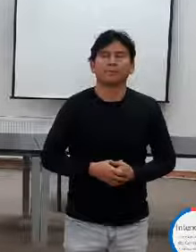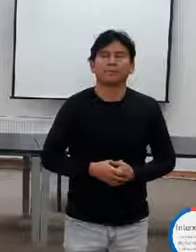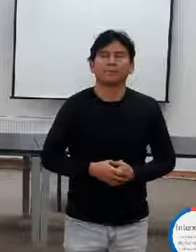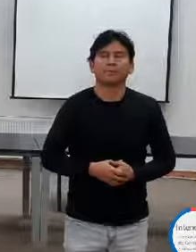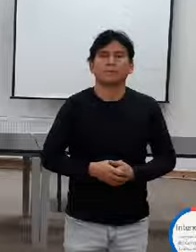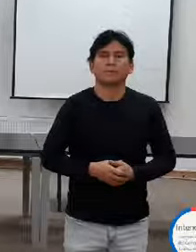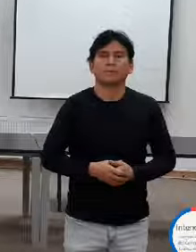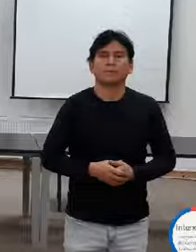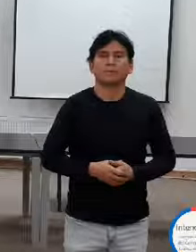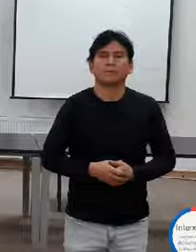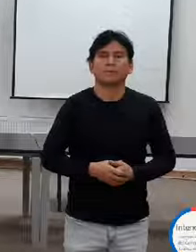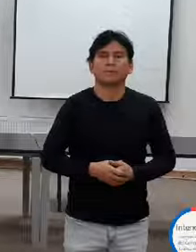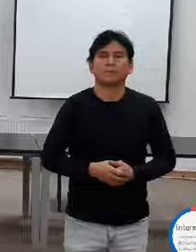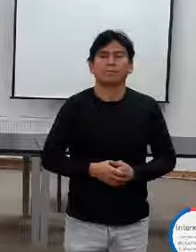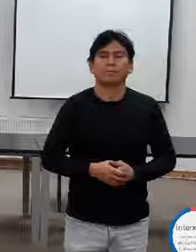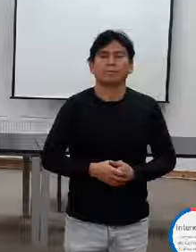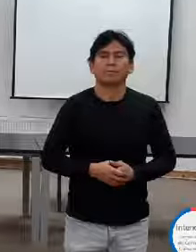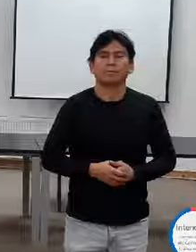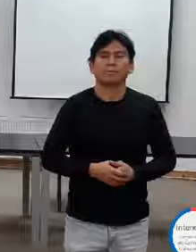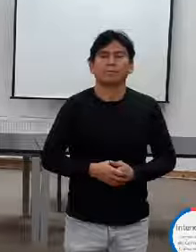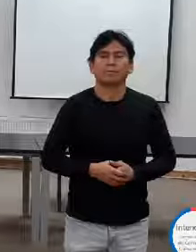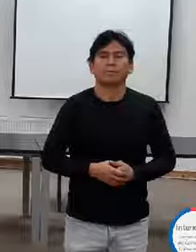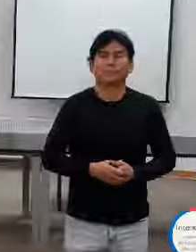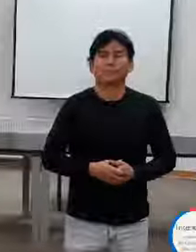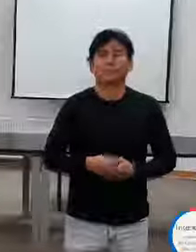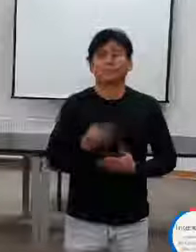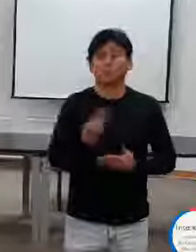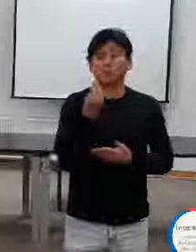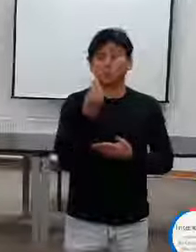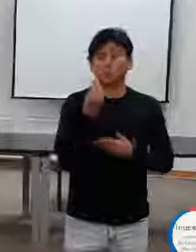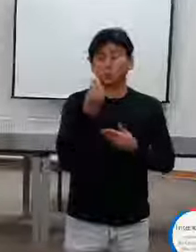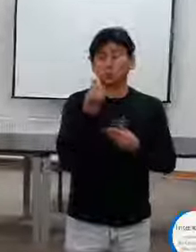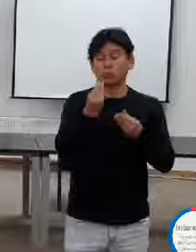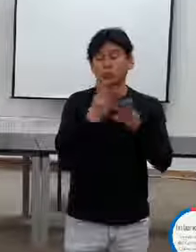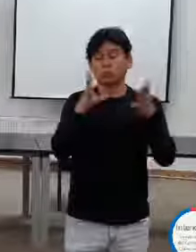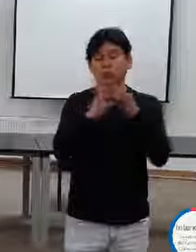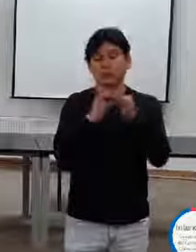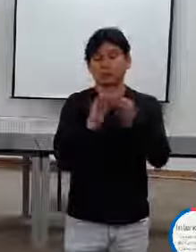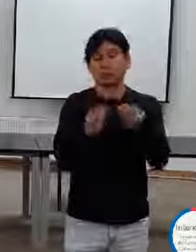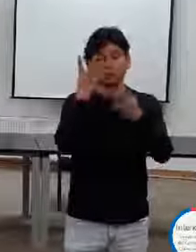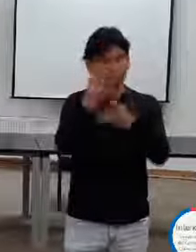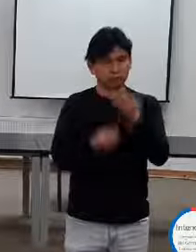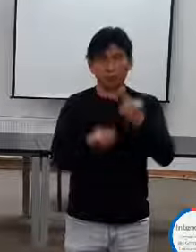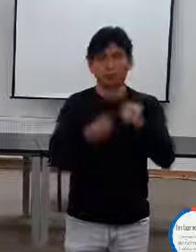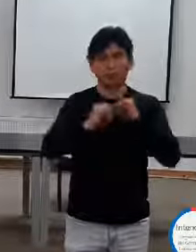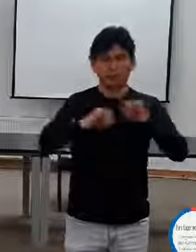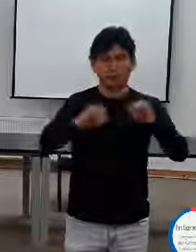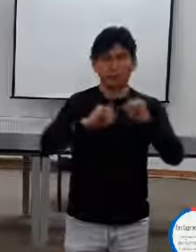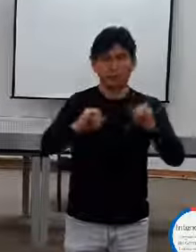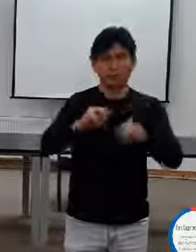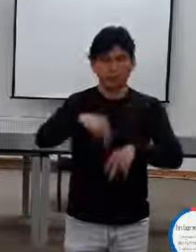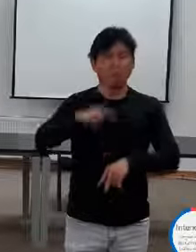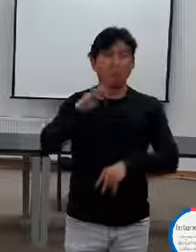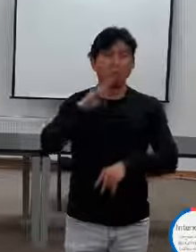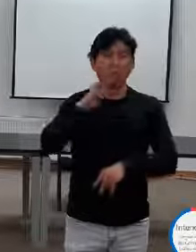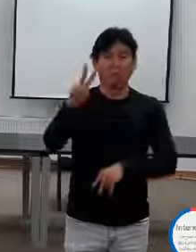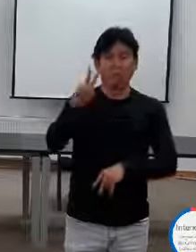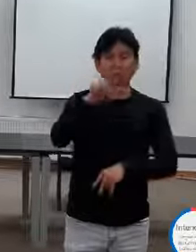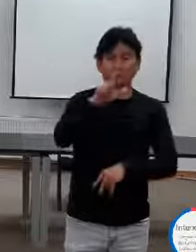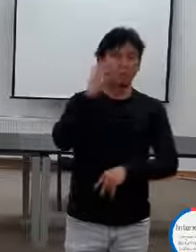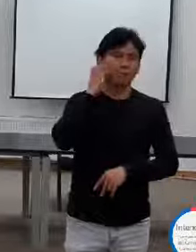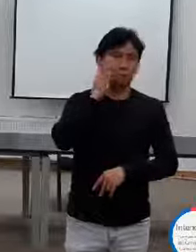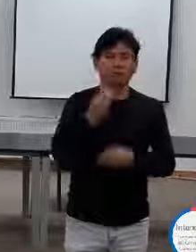muchas gracias muchas gracias con esto damos por finalizado el reporte de hoy día miércoles 27